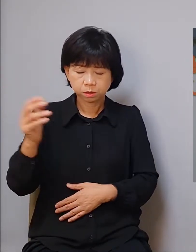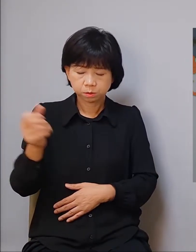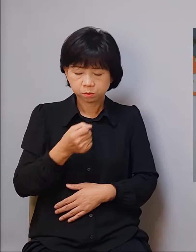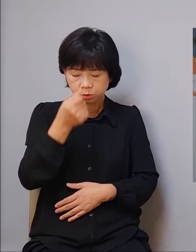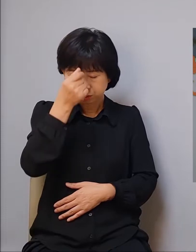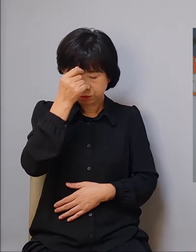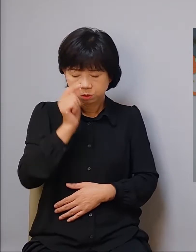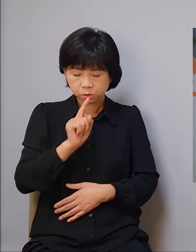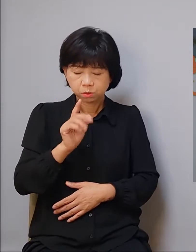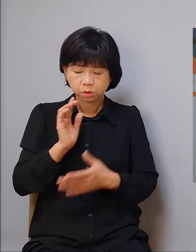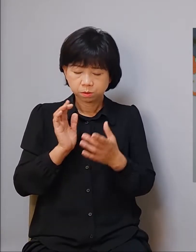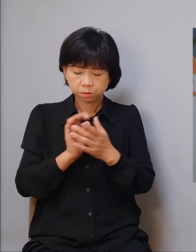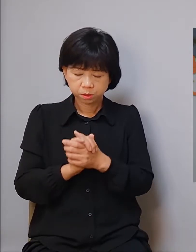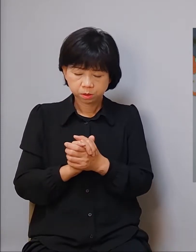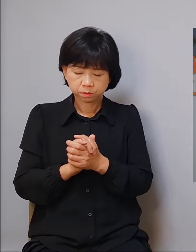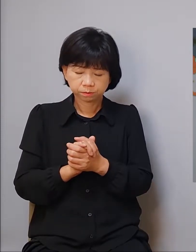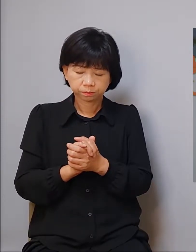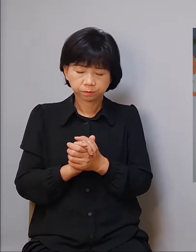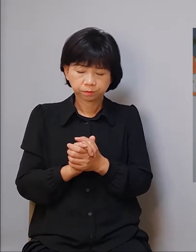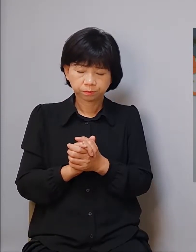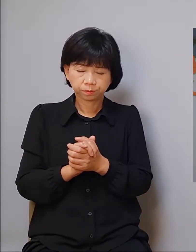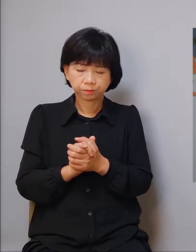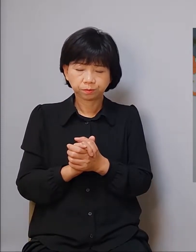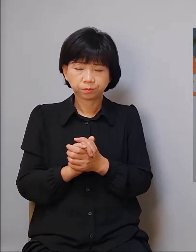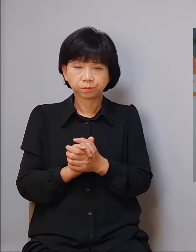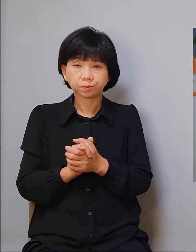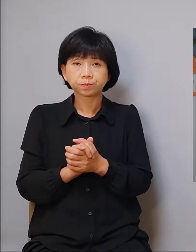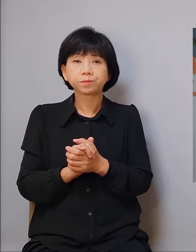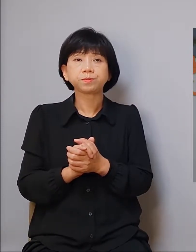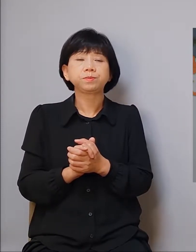이름으로 기도드립니다. 아멘.